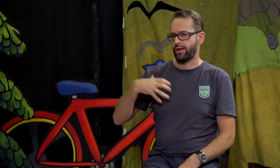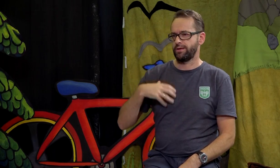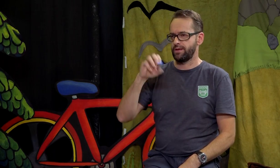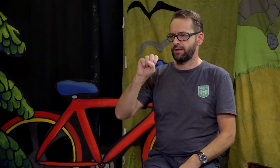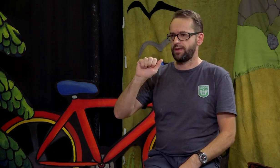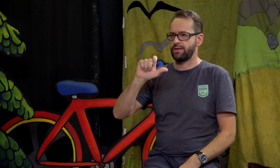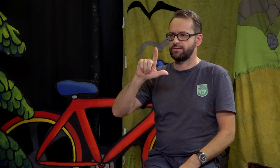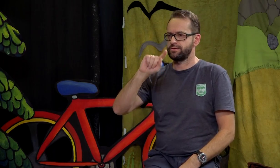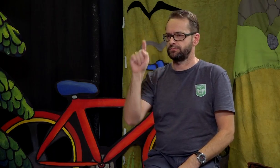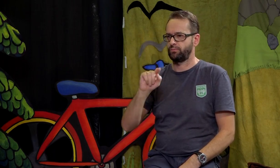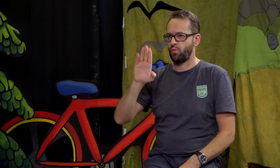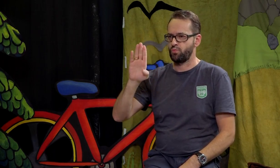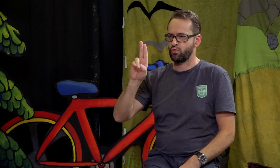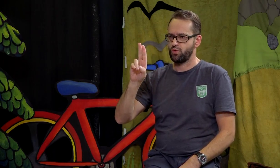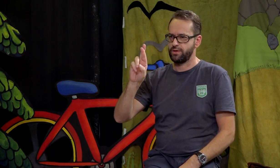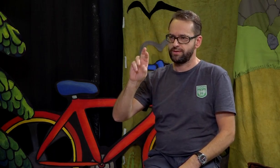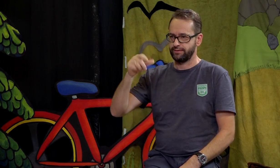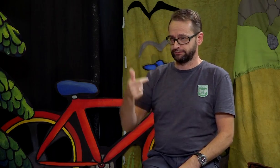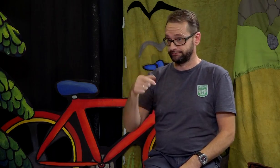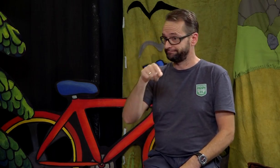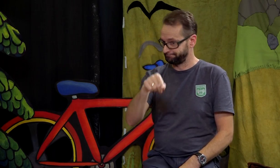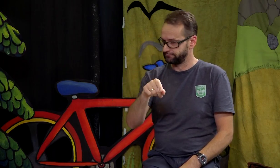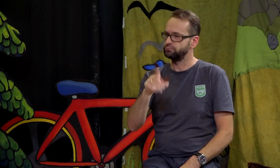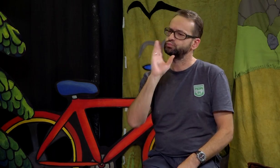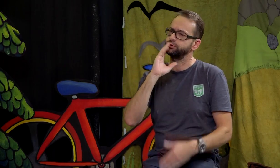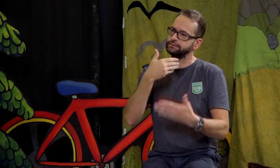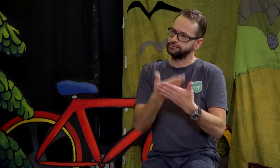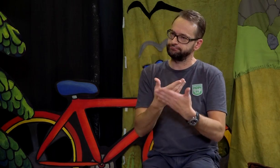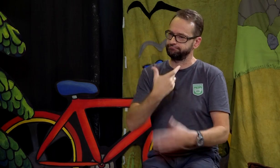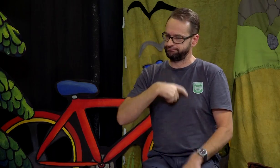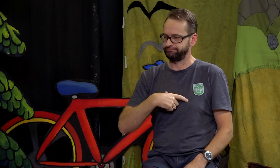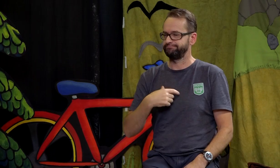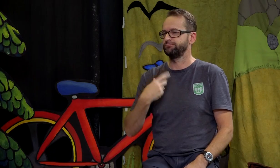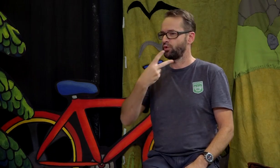teatteri Salzburgin kaupungissa, pyysi minua sinne